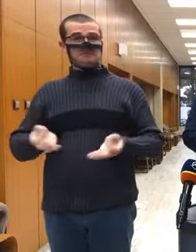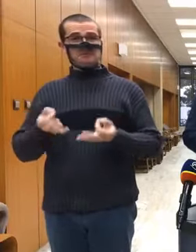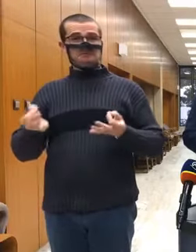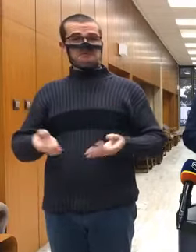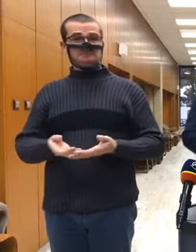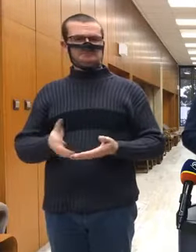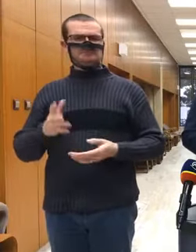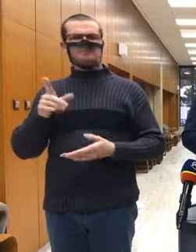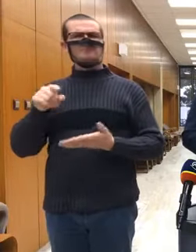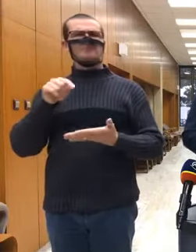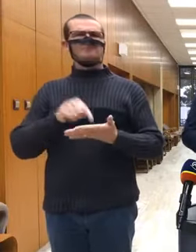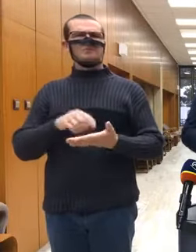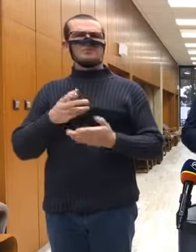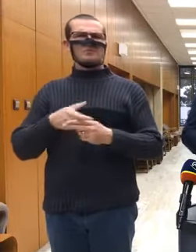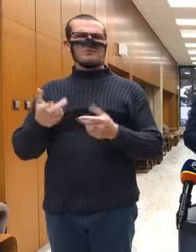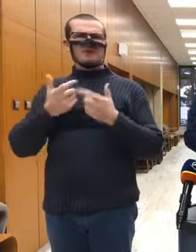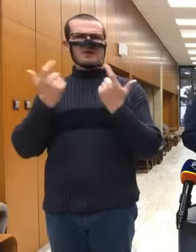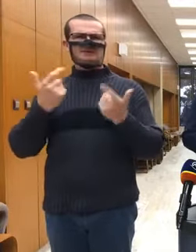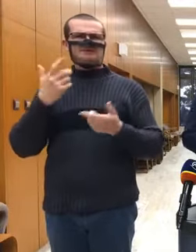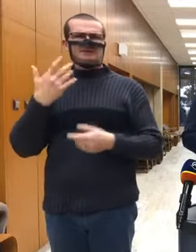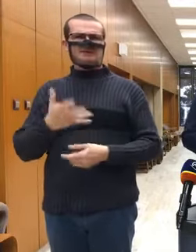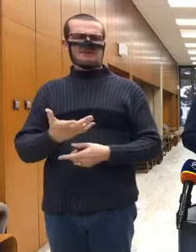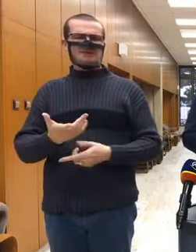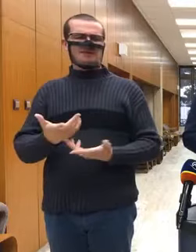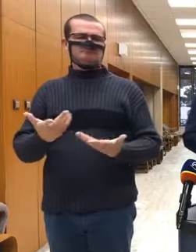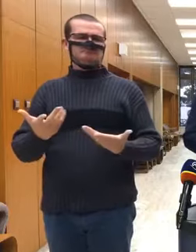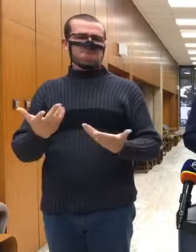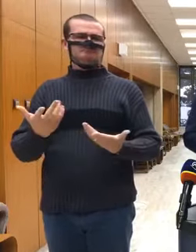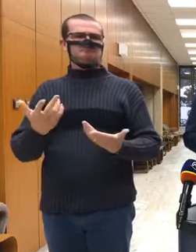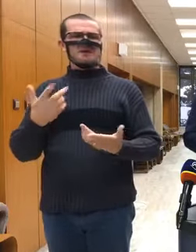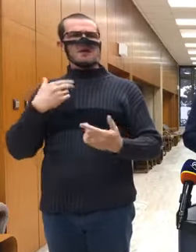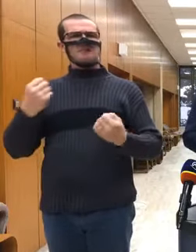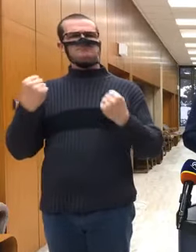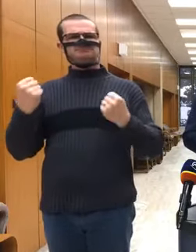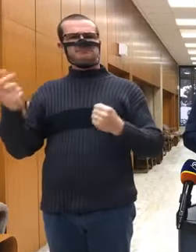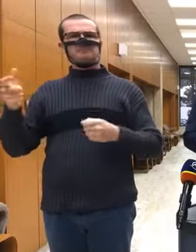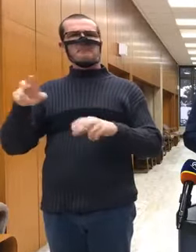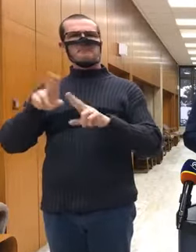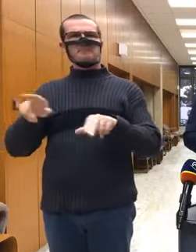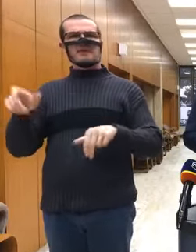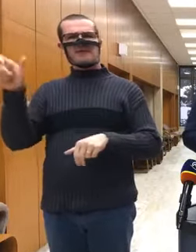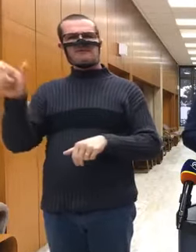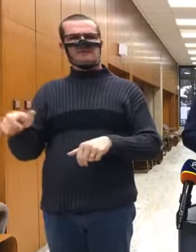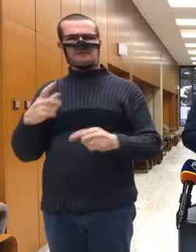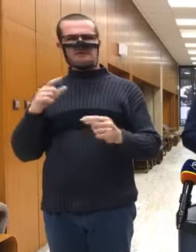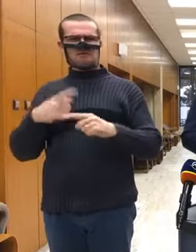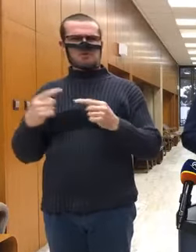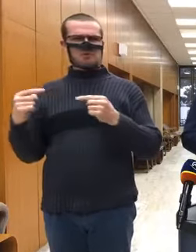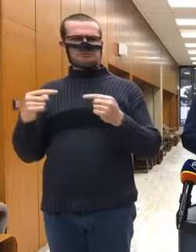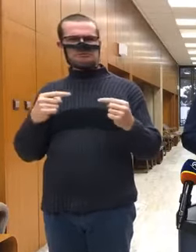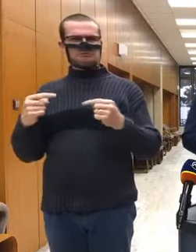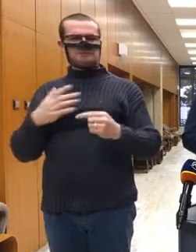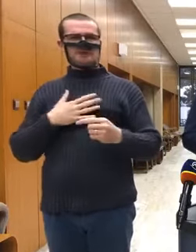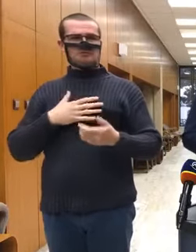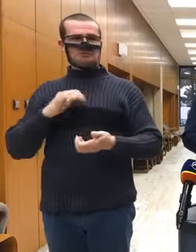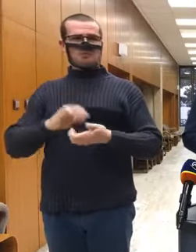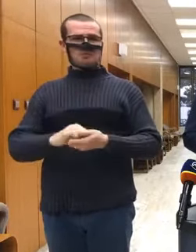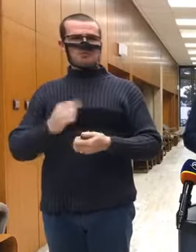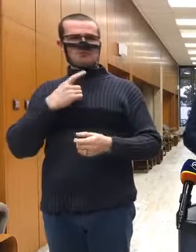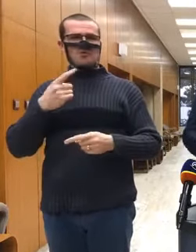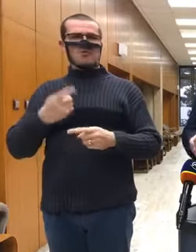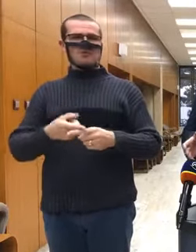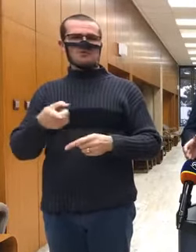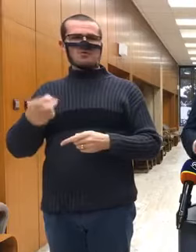No nie je ten bod úplne jasný a aj zdatní právnici sa okolo tohto sporia. V našom klube to konkrétne znamená,